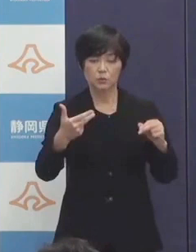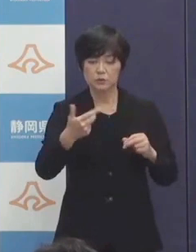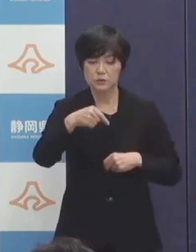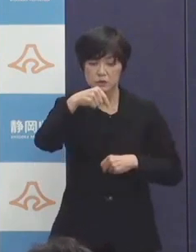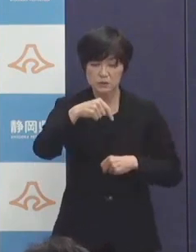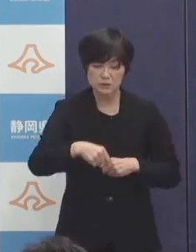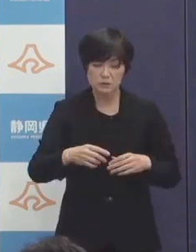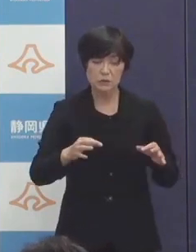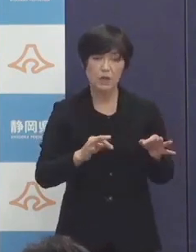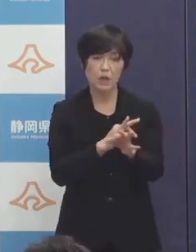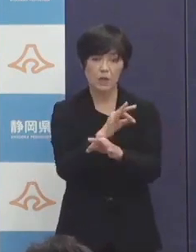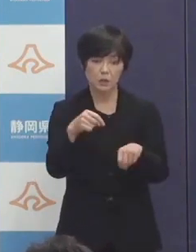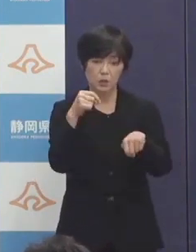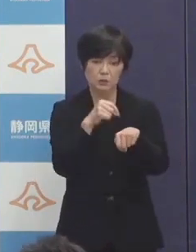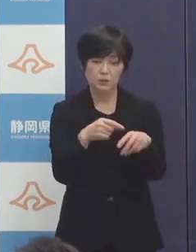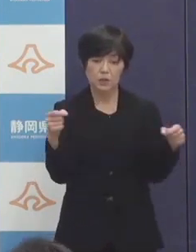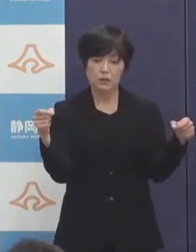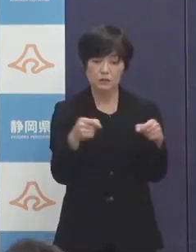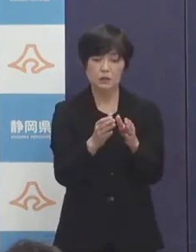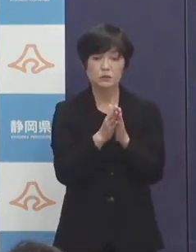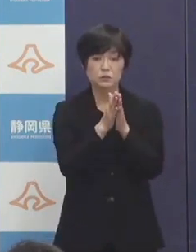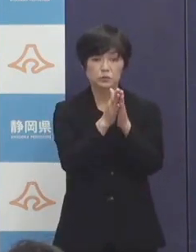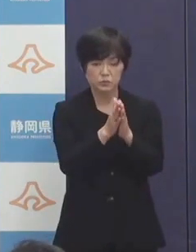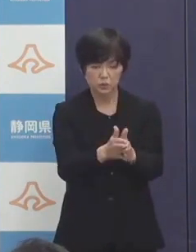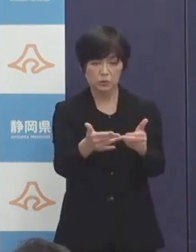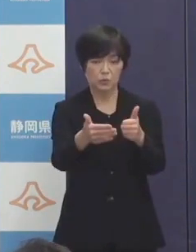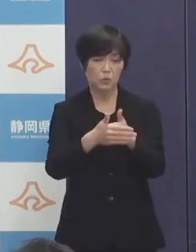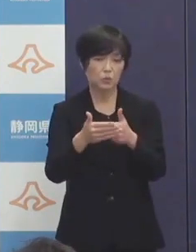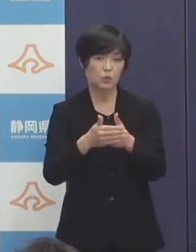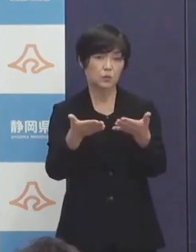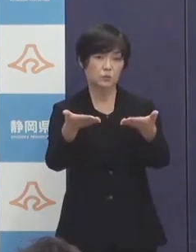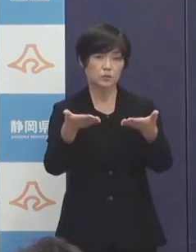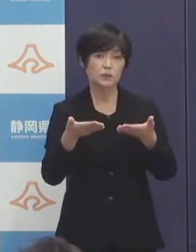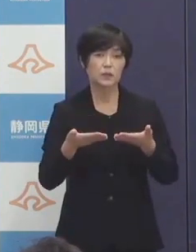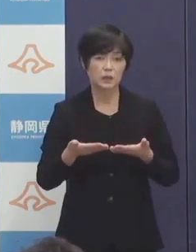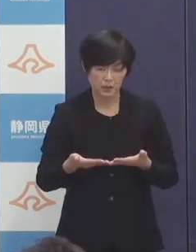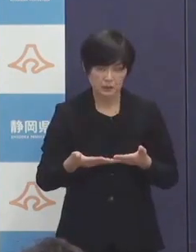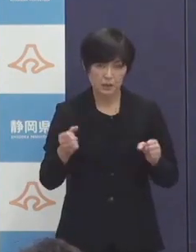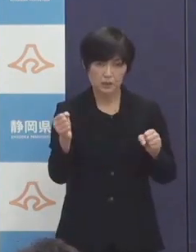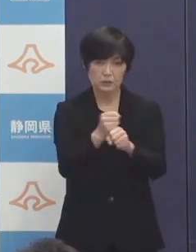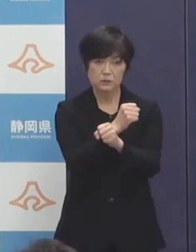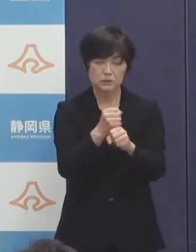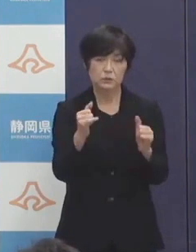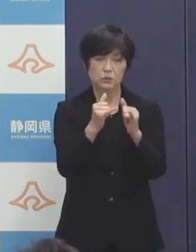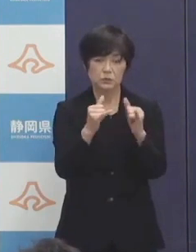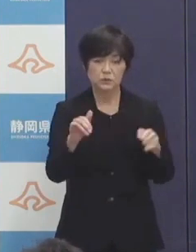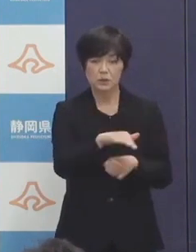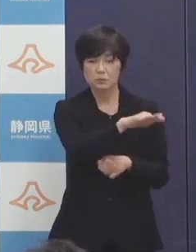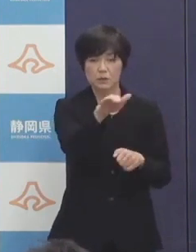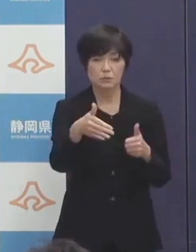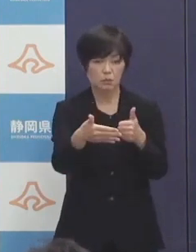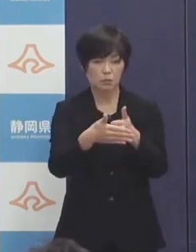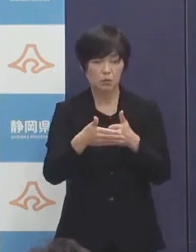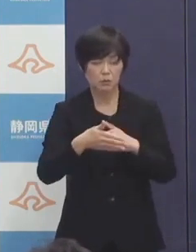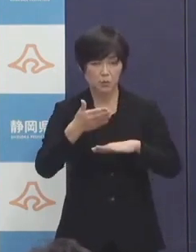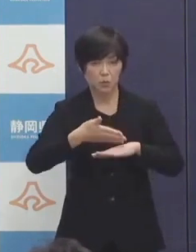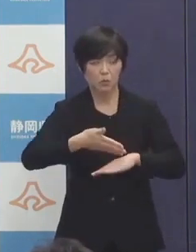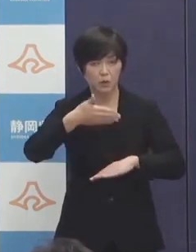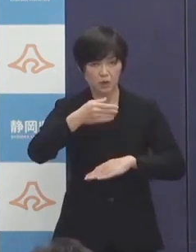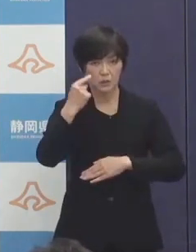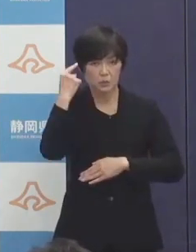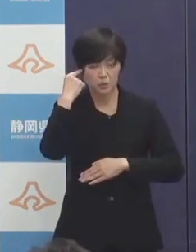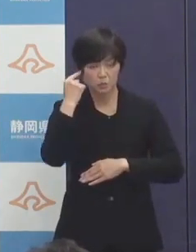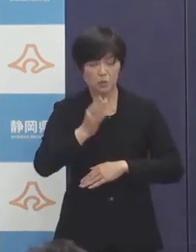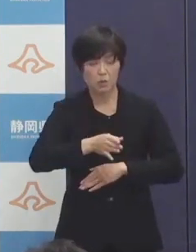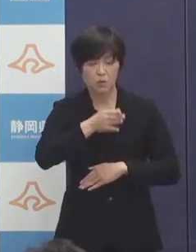士市内で営業時間の短縮要請にご協力をいただきました 事業者の皆様のご協力のおかげであります。